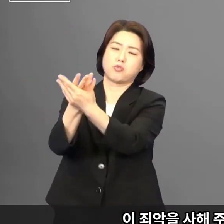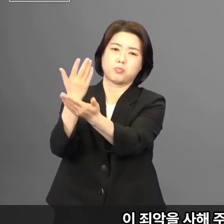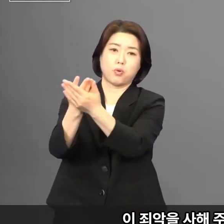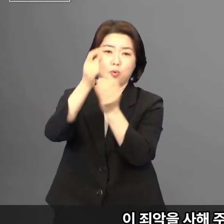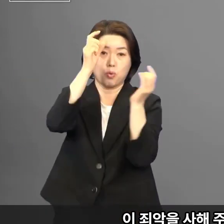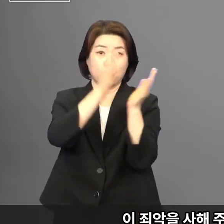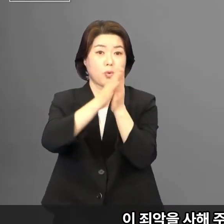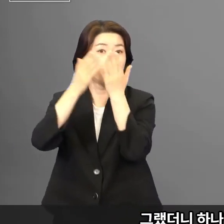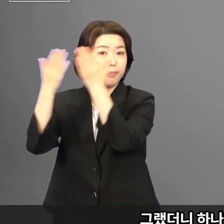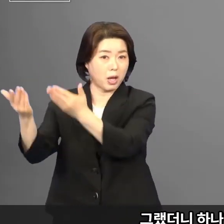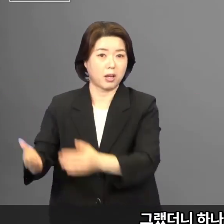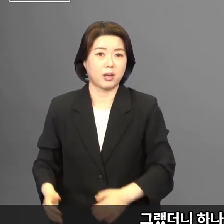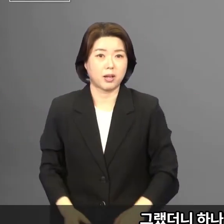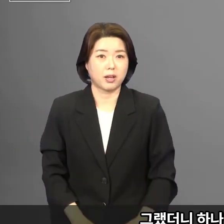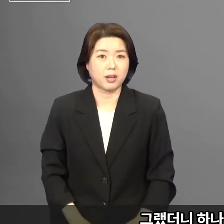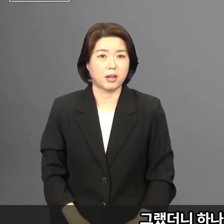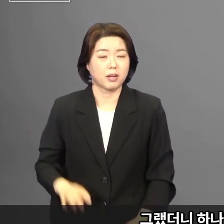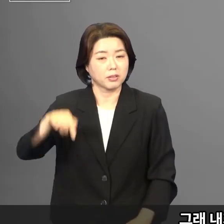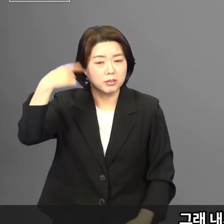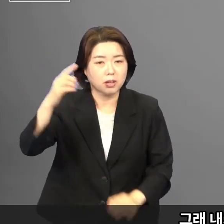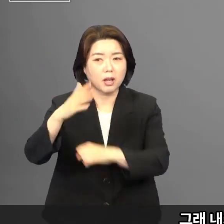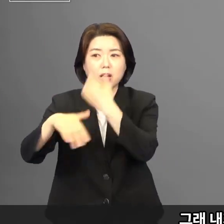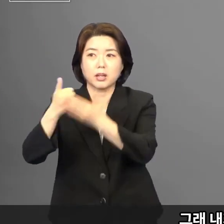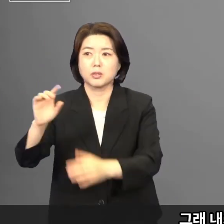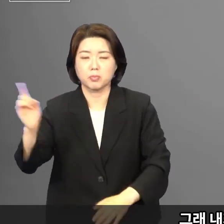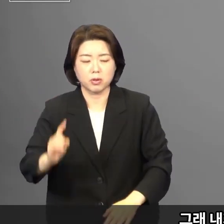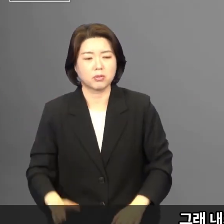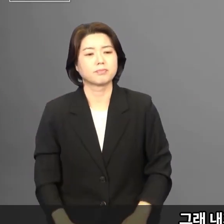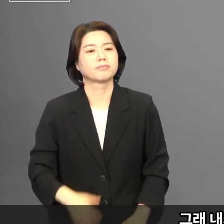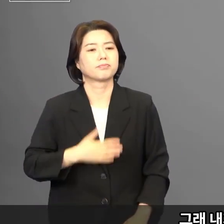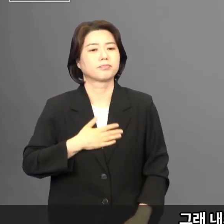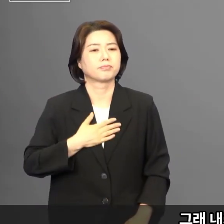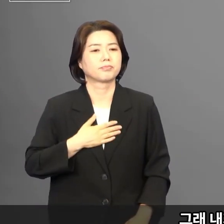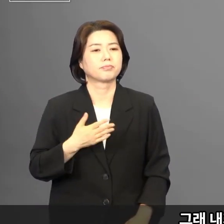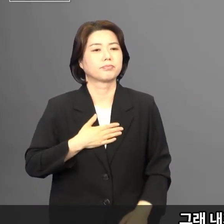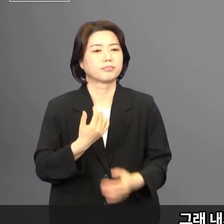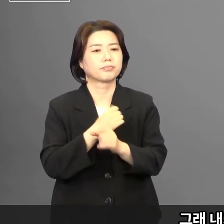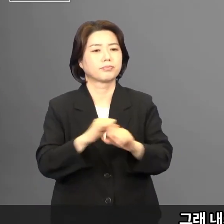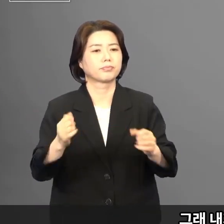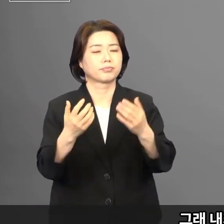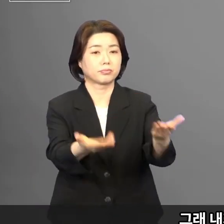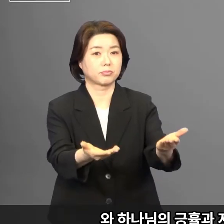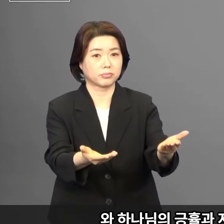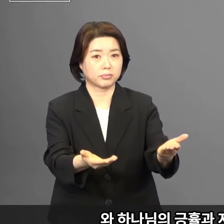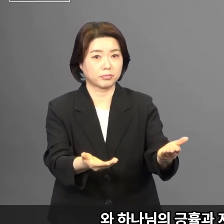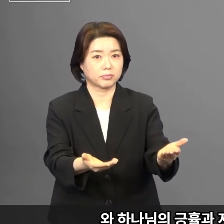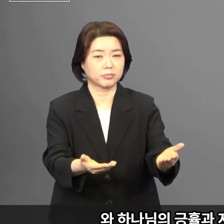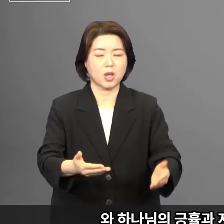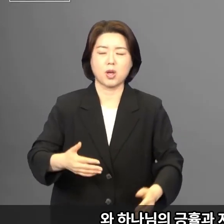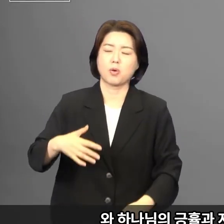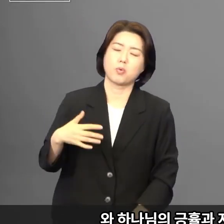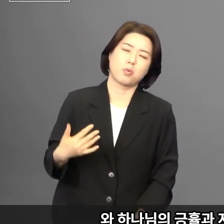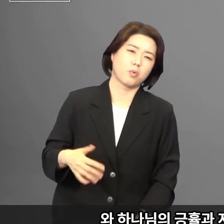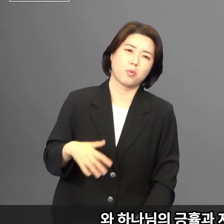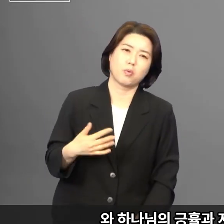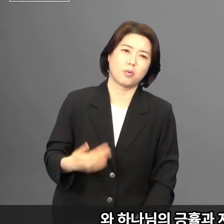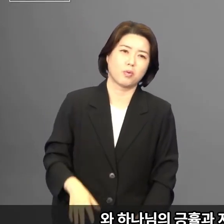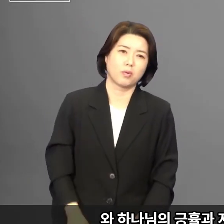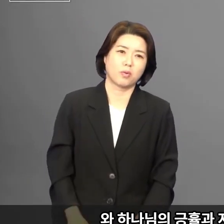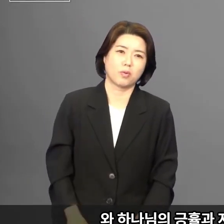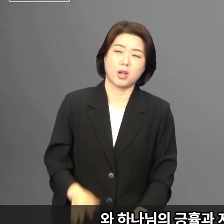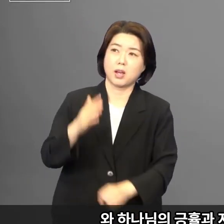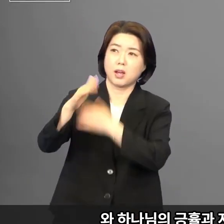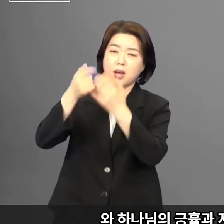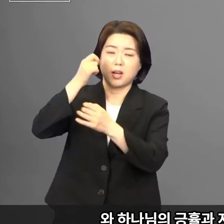기도합니다. 그랬더니 하나님이 어떻게 합니까? 그래, 내가 용서하리라. 와, 하나님의